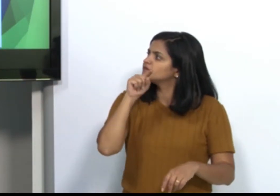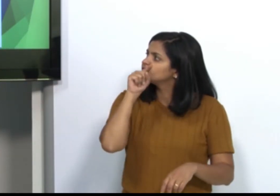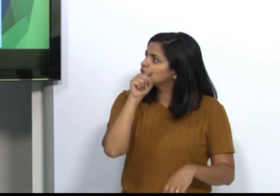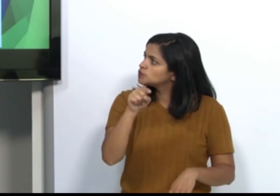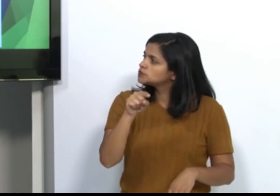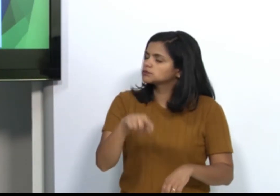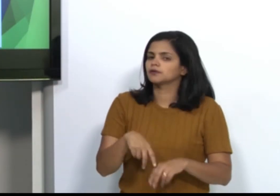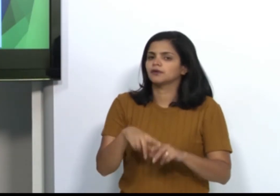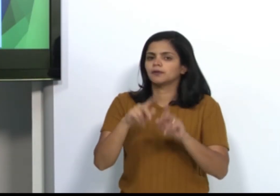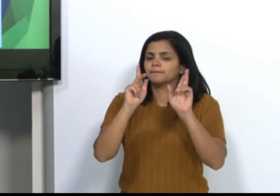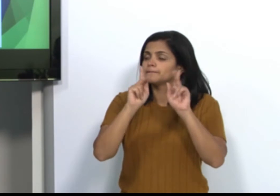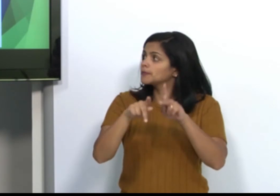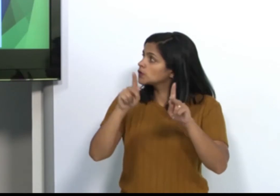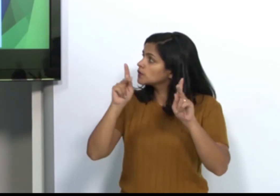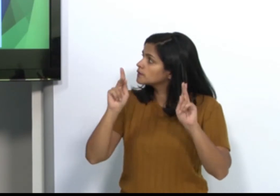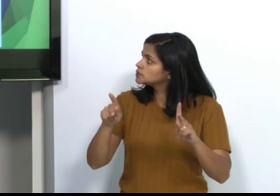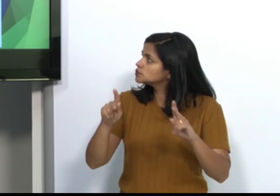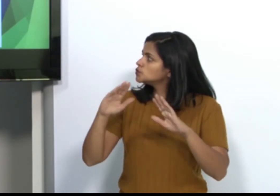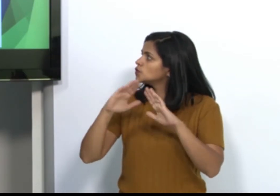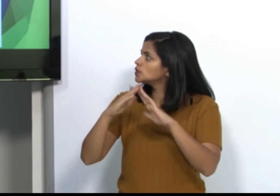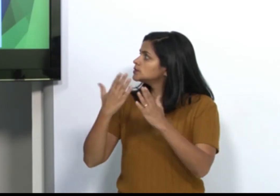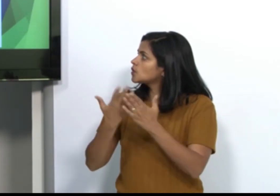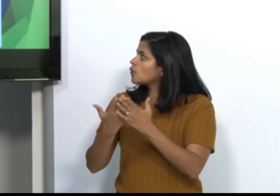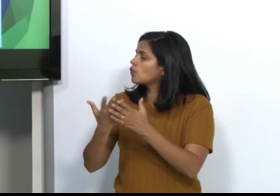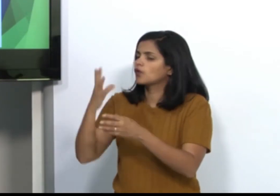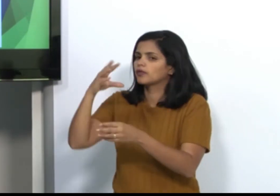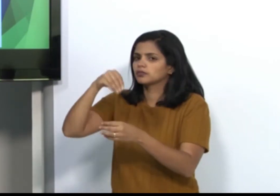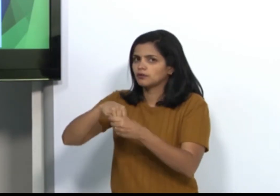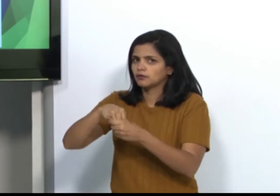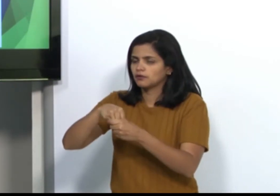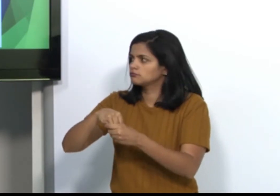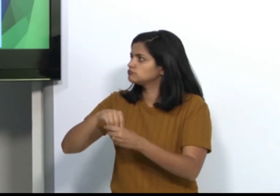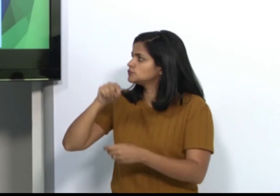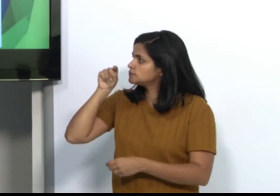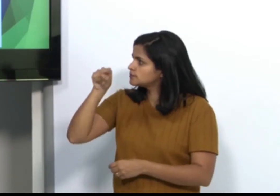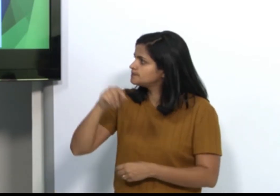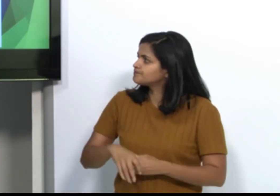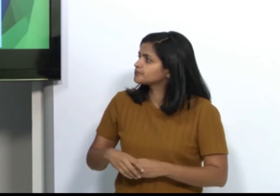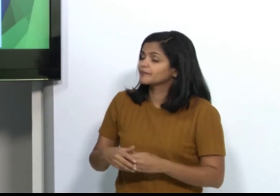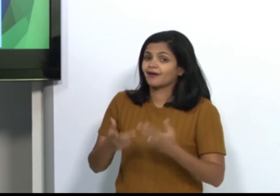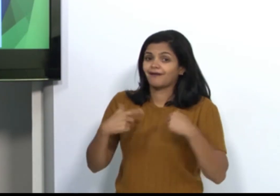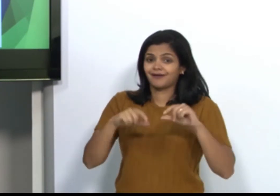Aqui eu coloco as palavras. Você, professor,